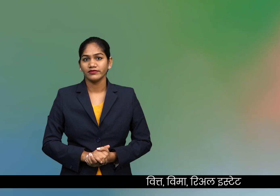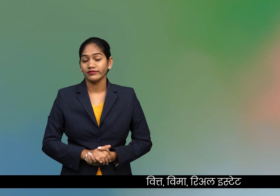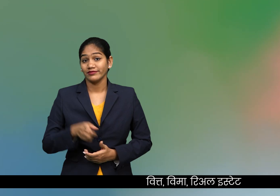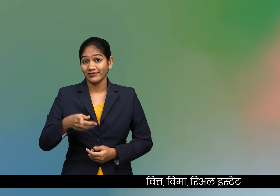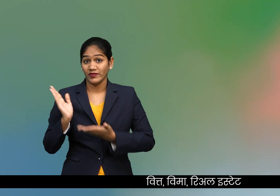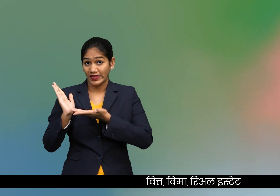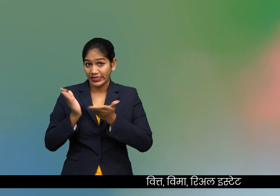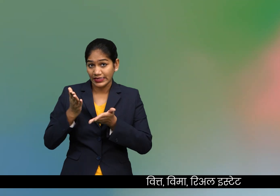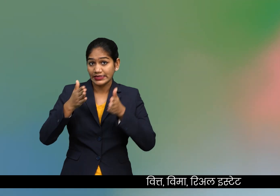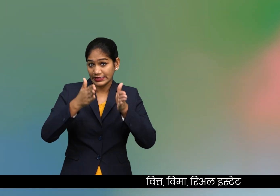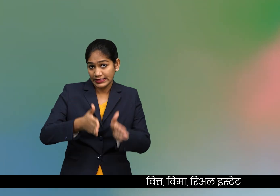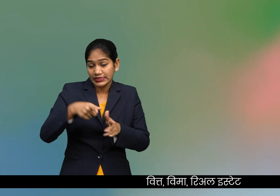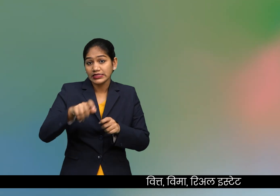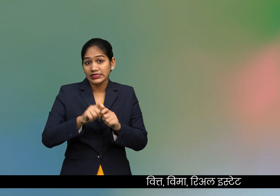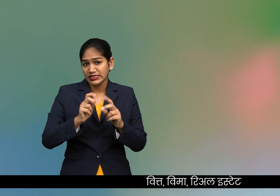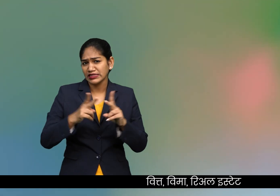वित्त, विमा, रिअल इस्टेट